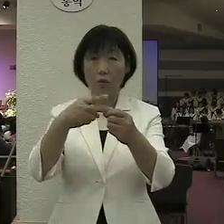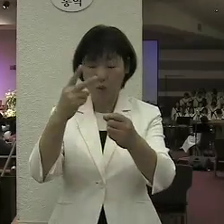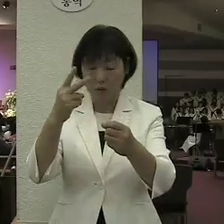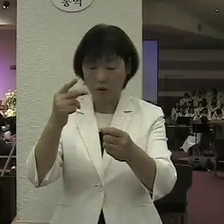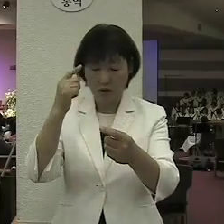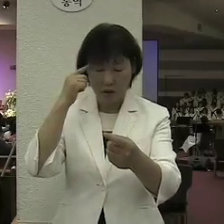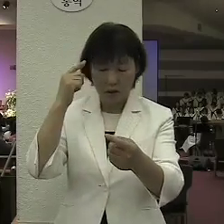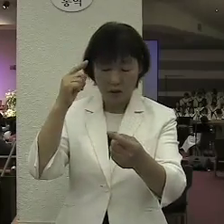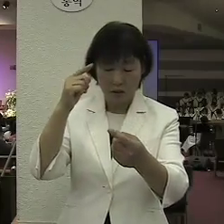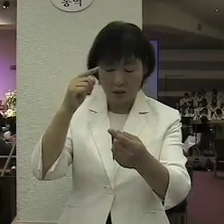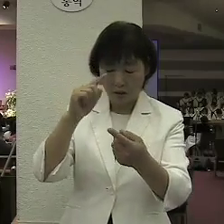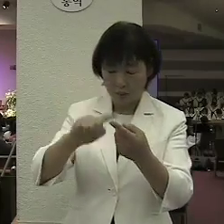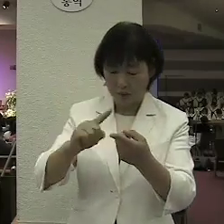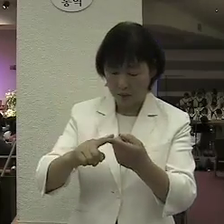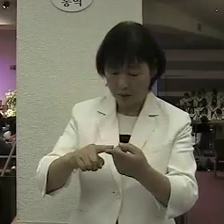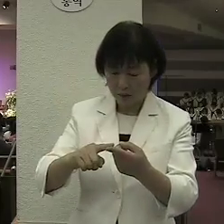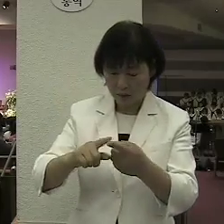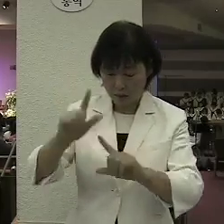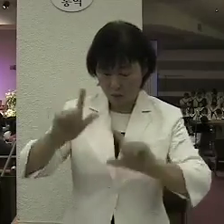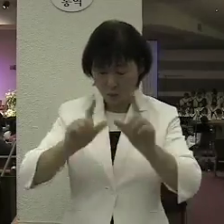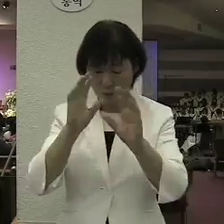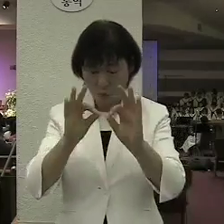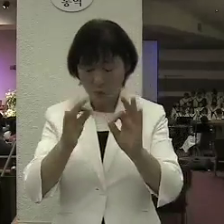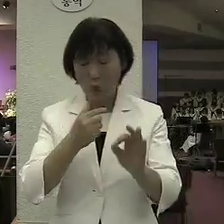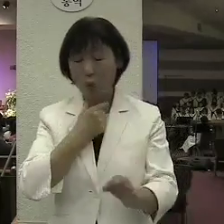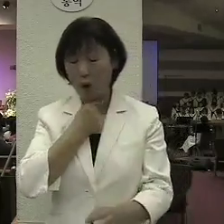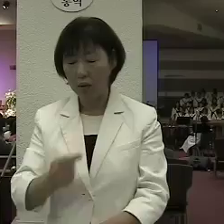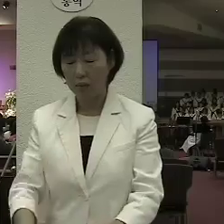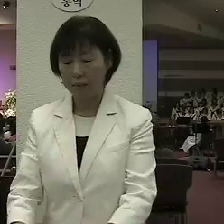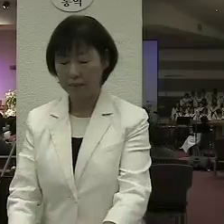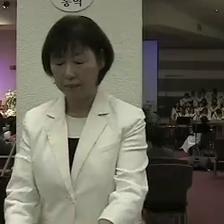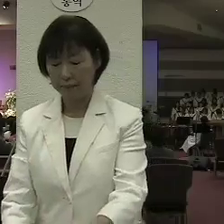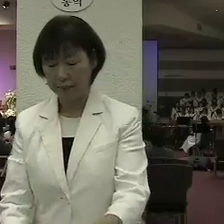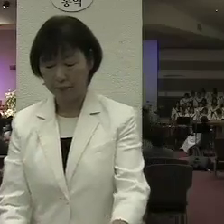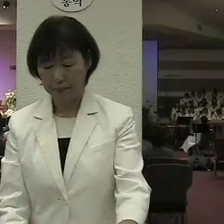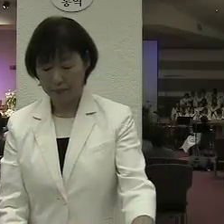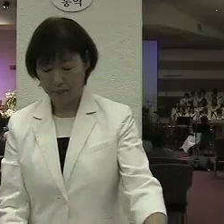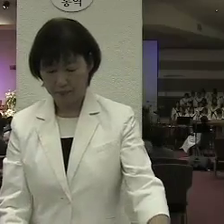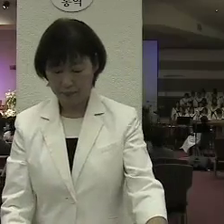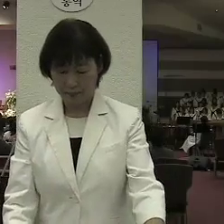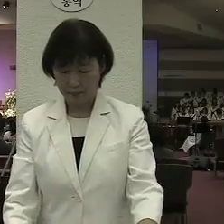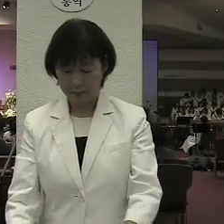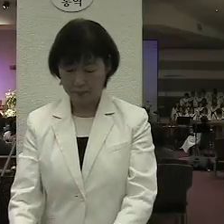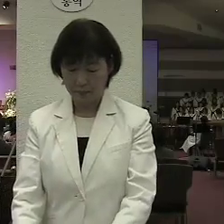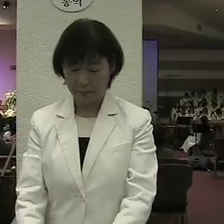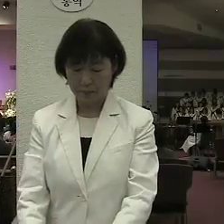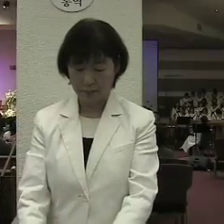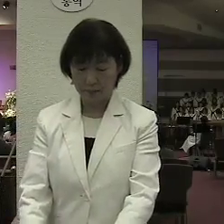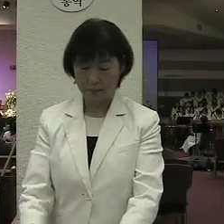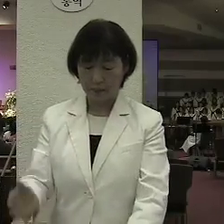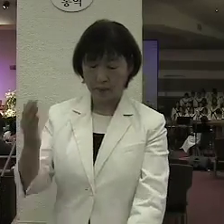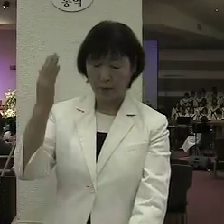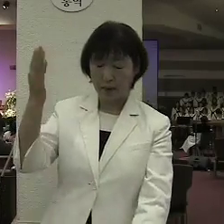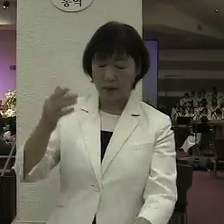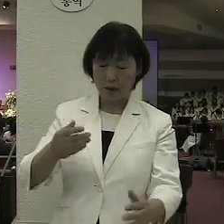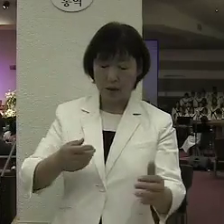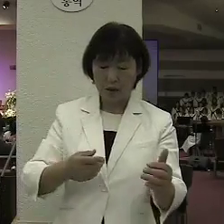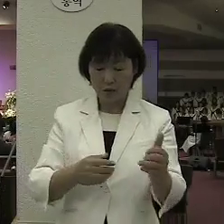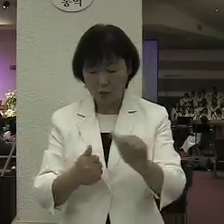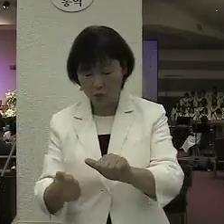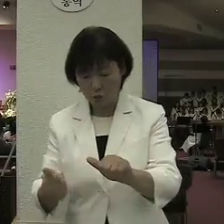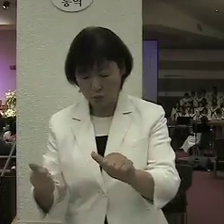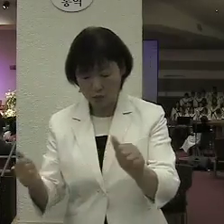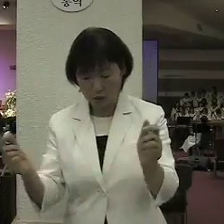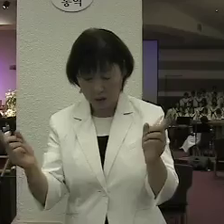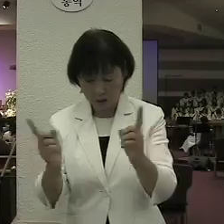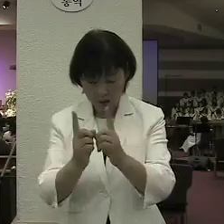6절에 보니까 하나님의 어린 양이라고 말씀해 주시고 있습니다. 하나님의 어린 양, 그분이 왜